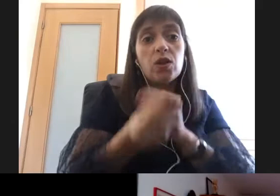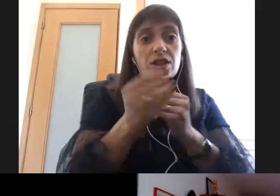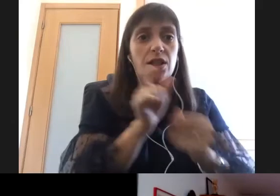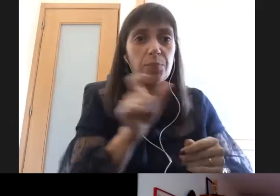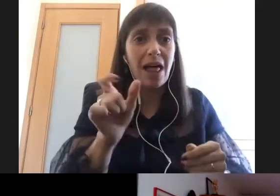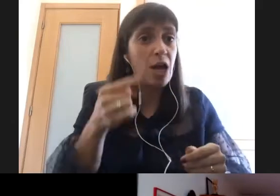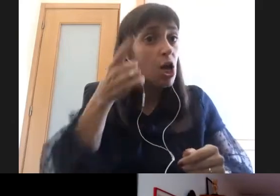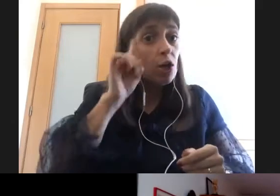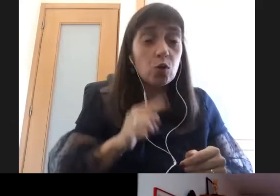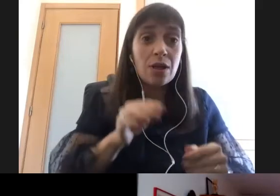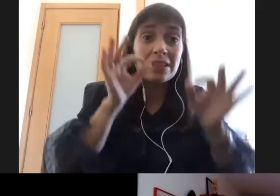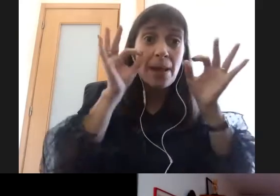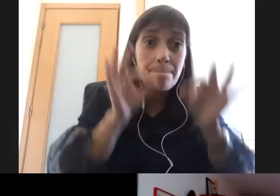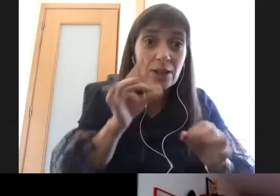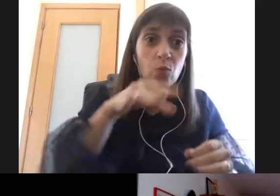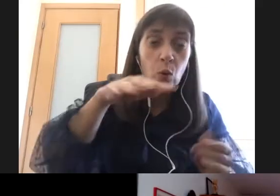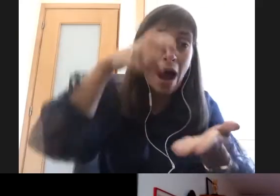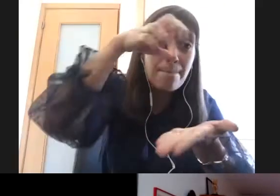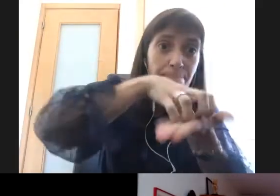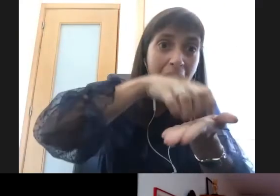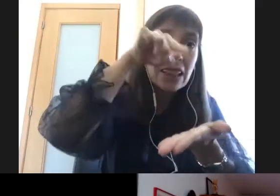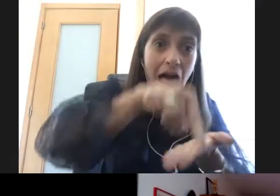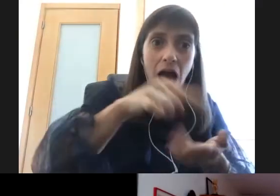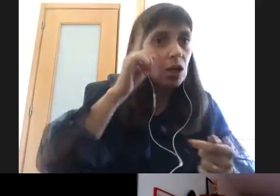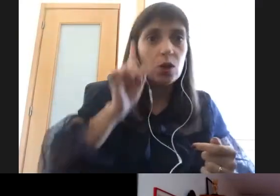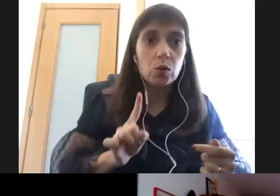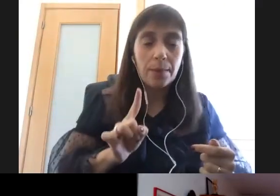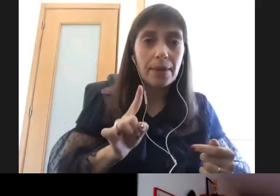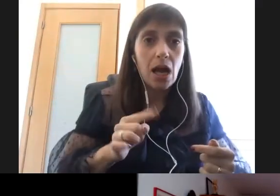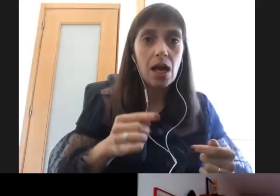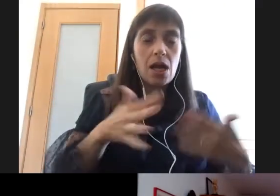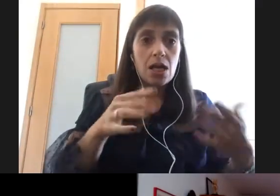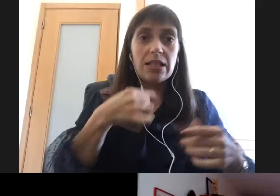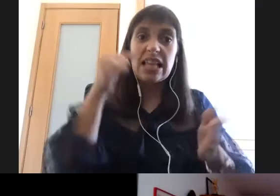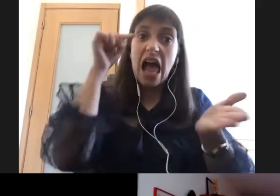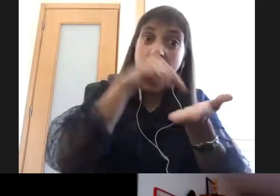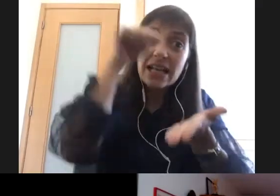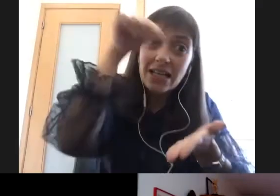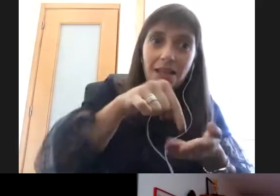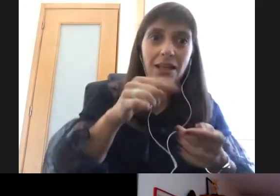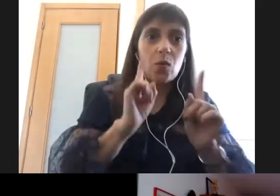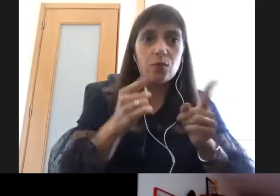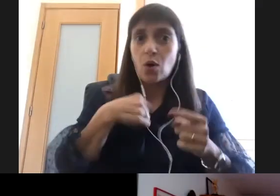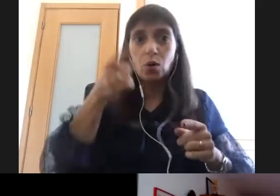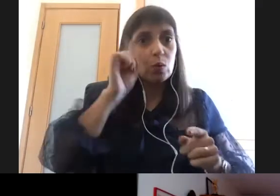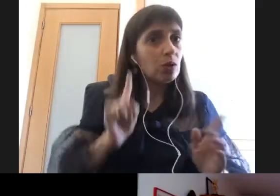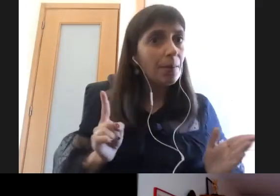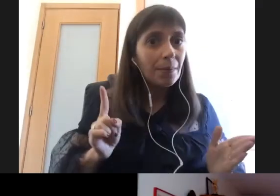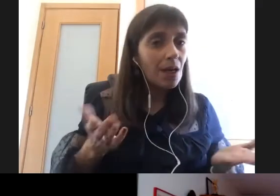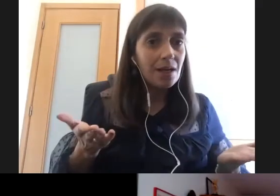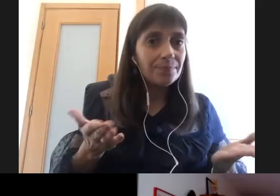físico onde você poderia dar um trecho da história e dizer que aqui que começou a ser a mínima ideia.